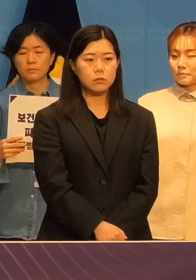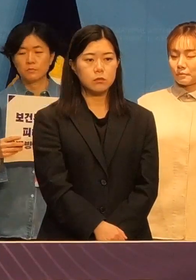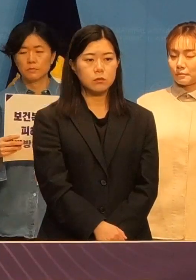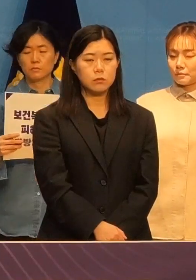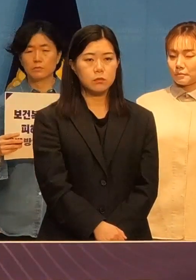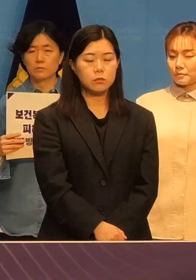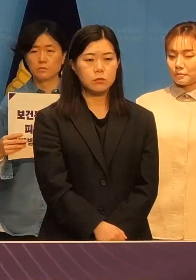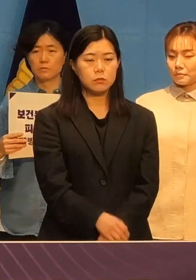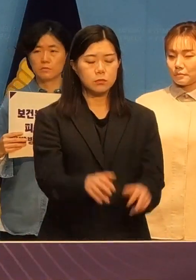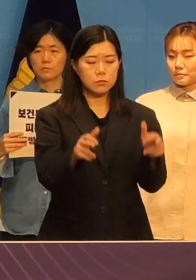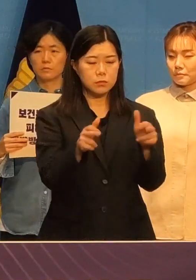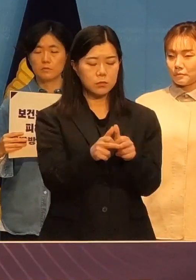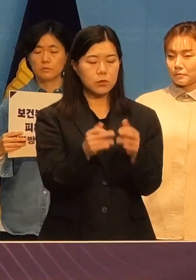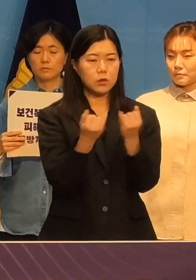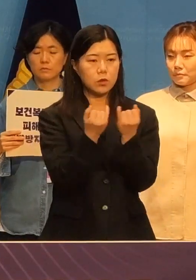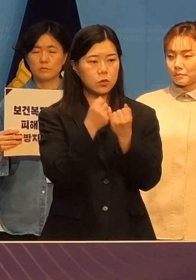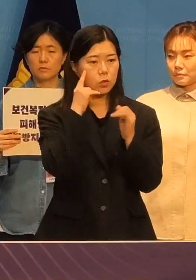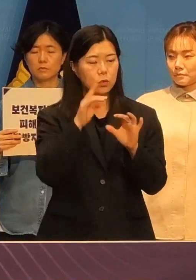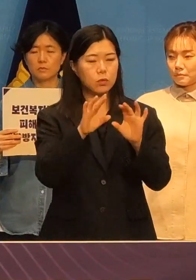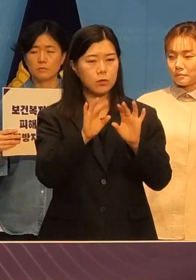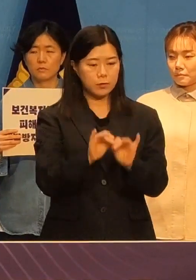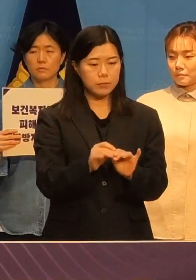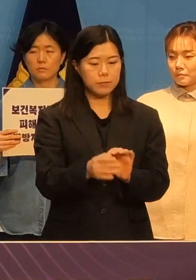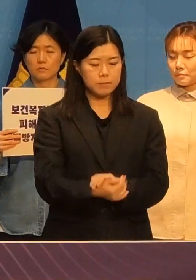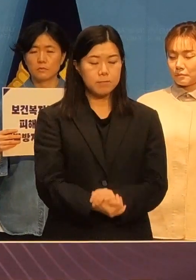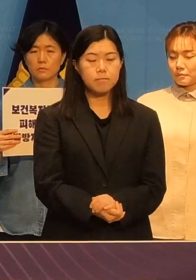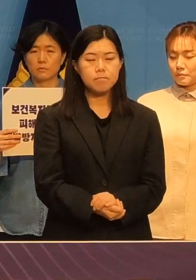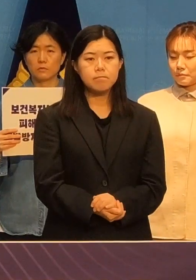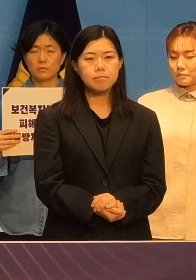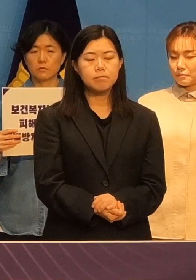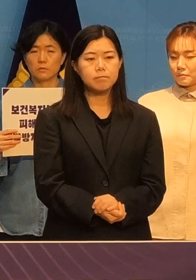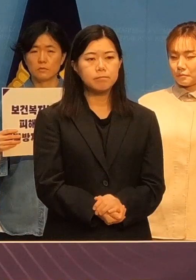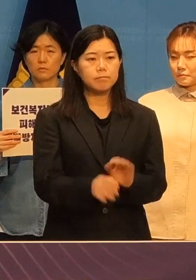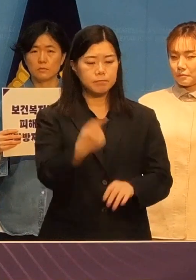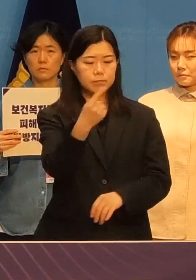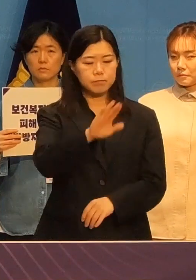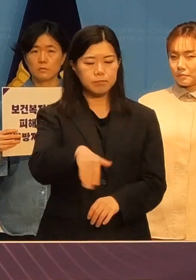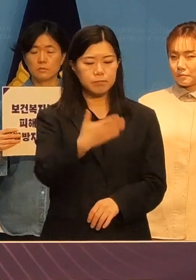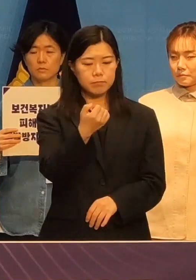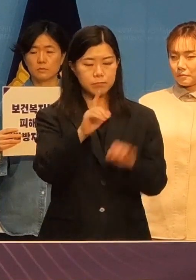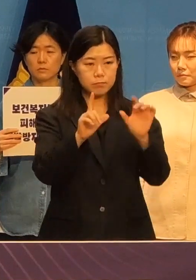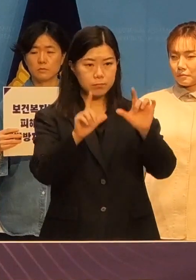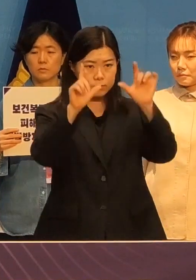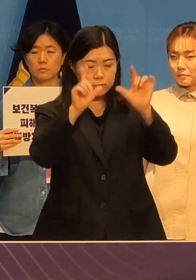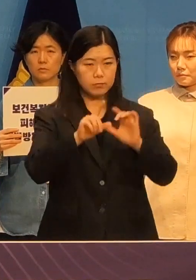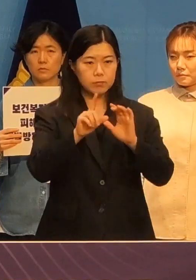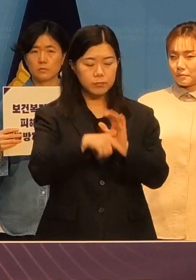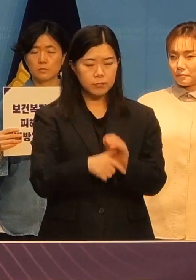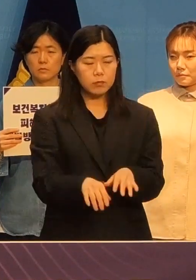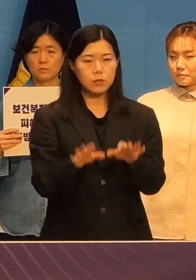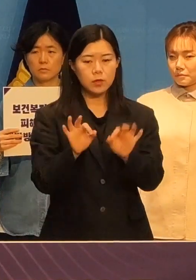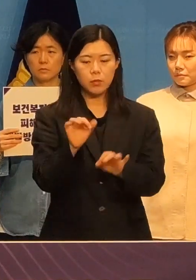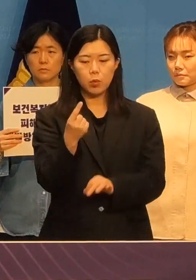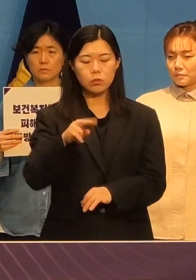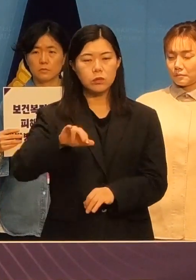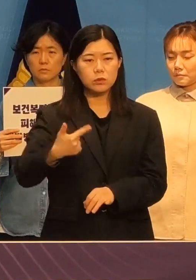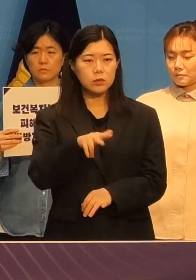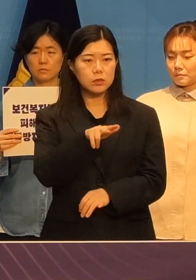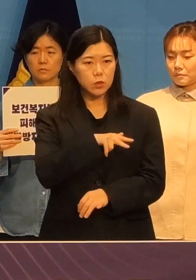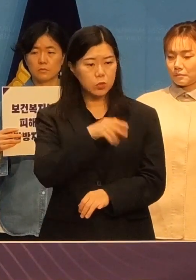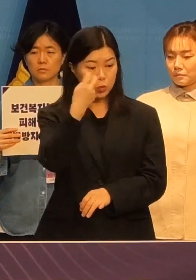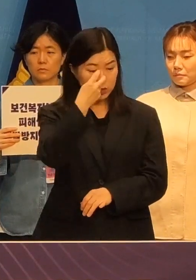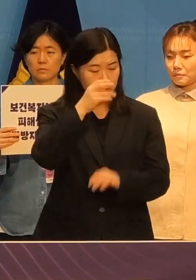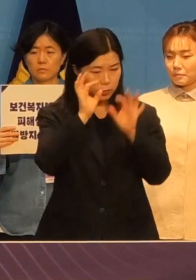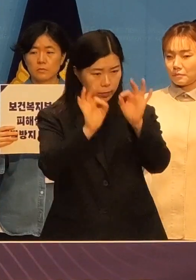네, 장애여성 공감 진은선입니다. 1999년 당시 김홍신 의원 조사에 따르면